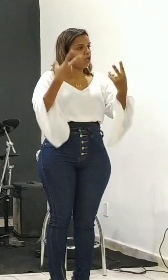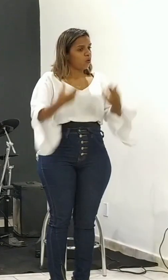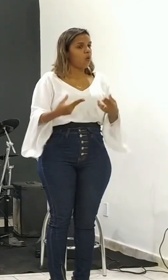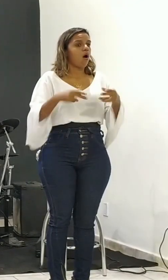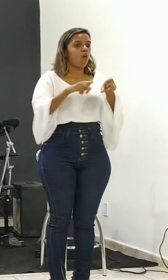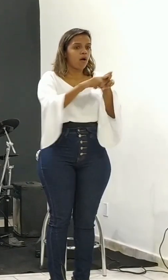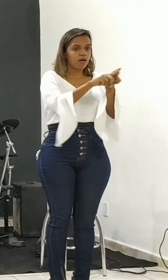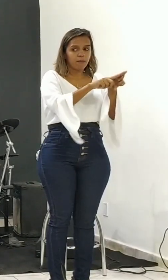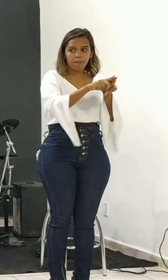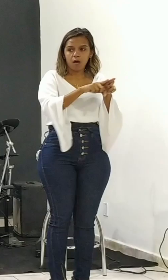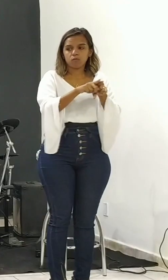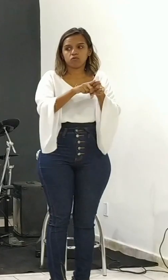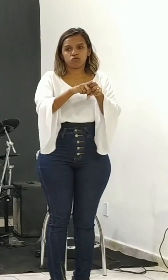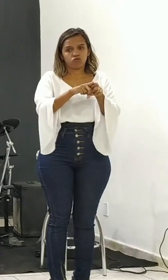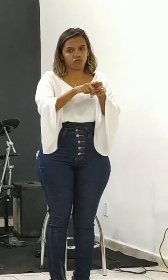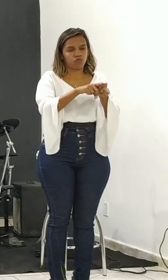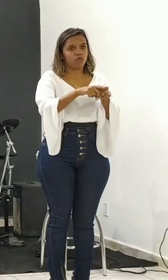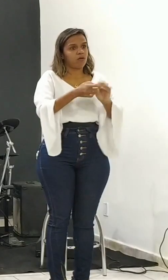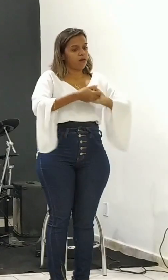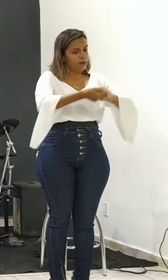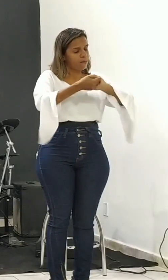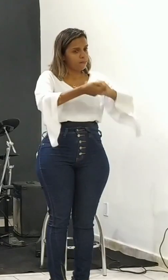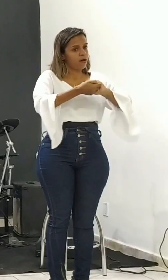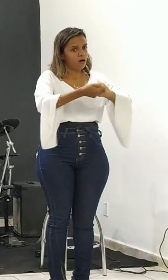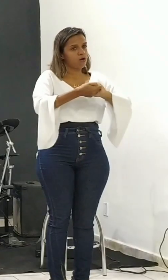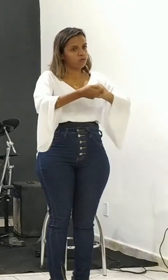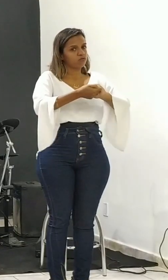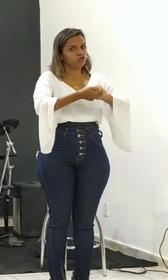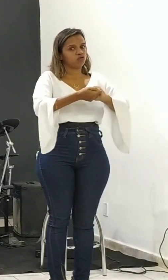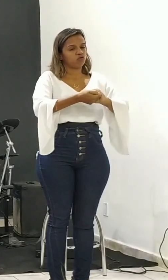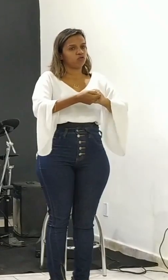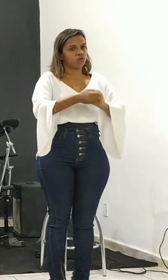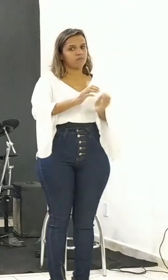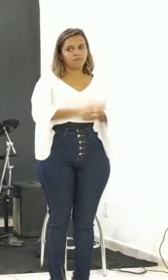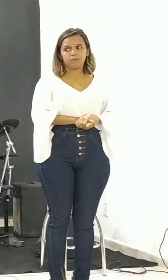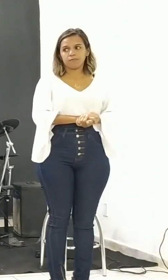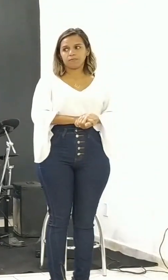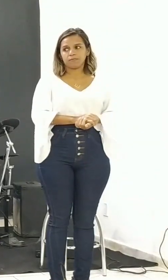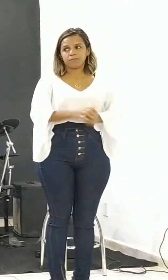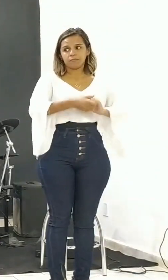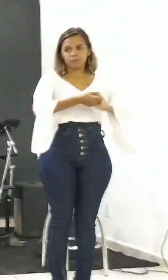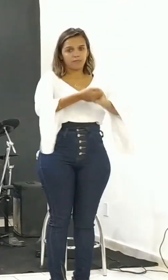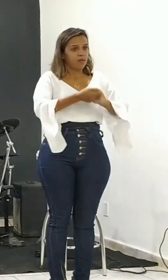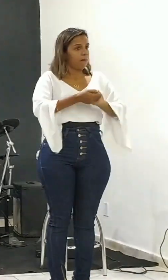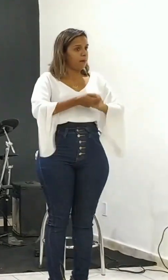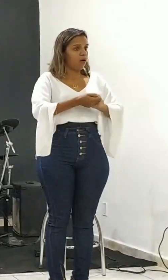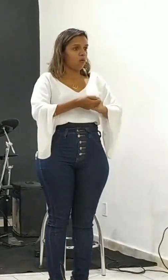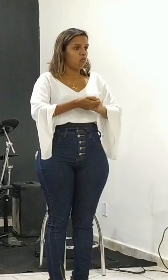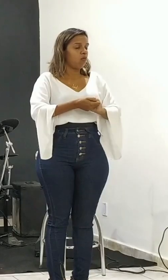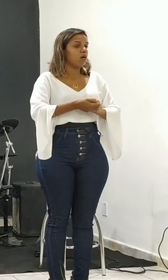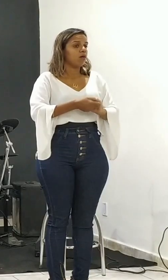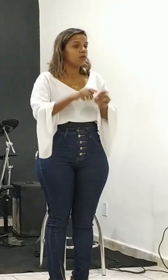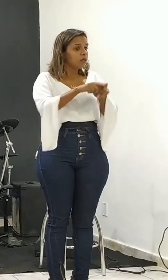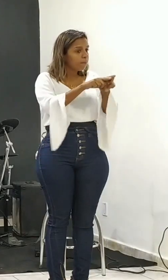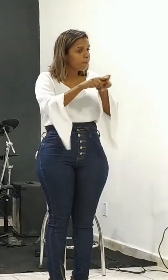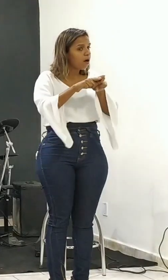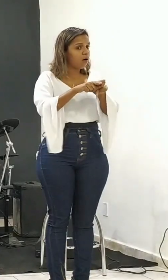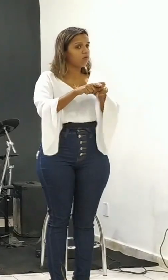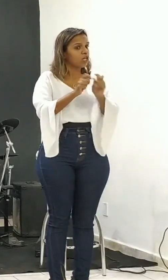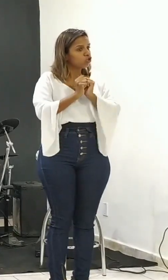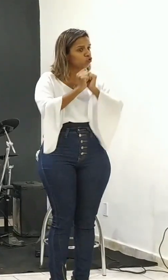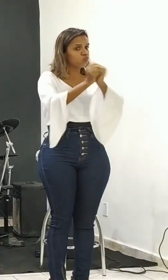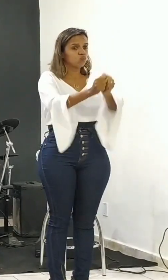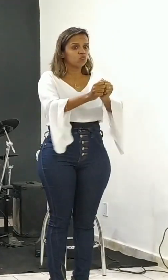irmãos. Irmão. Irmão não abandona. Irmão não abandona o outro. Amém? Irmão está